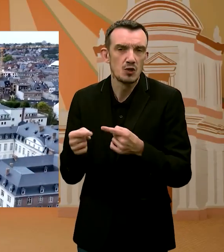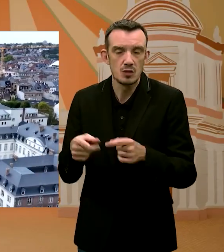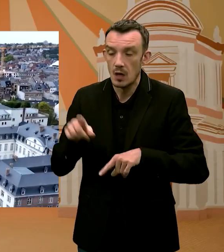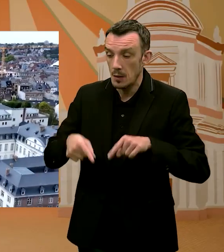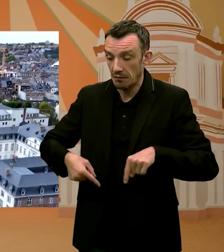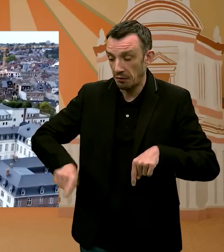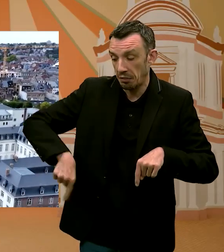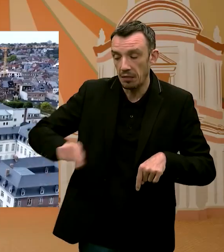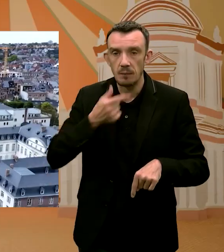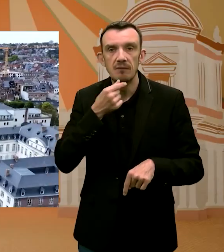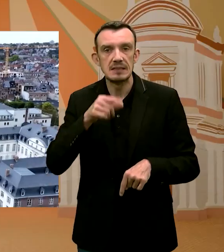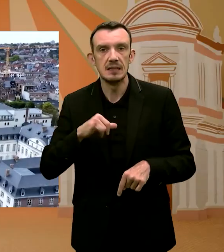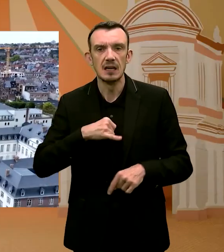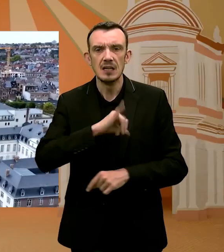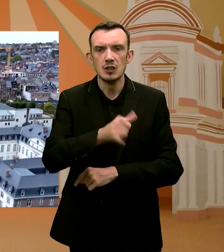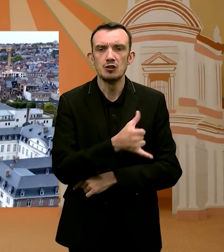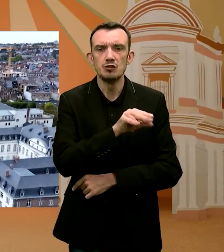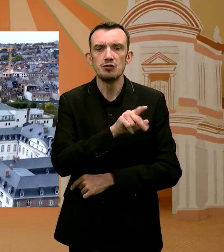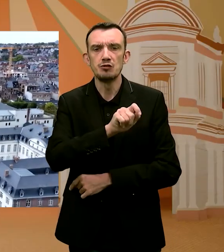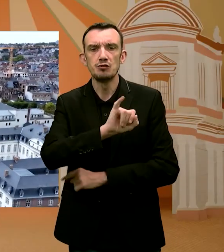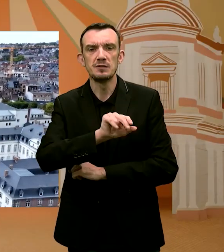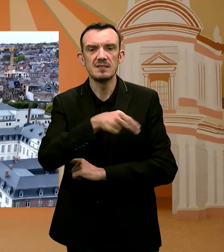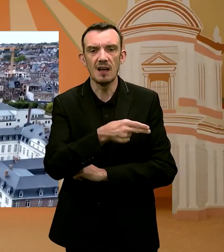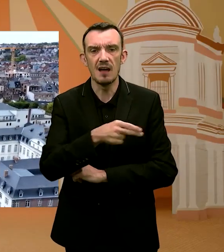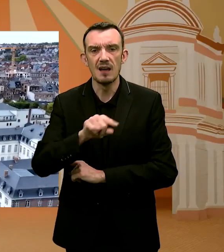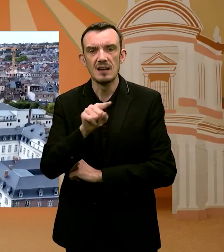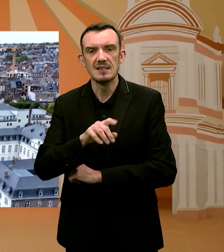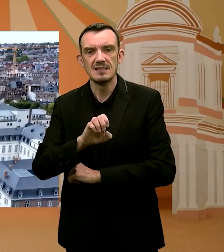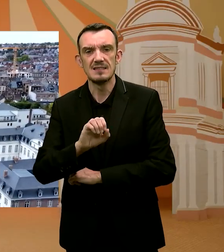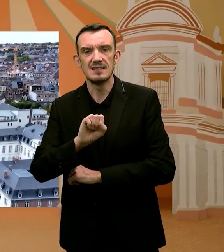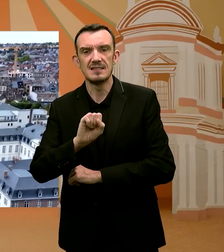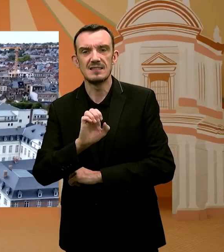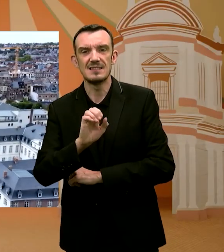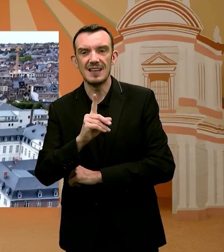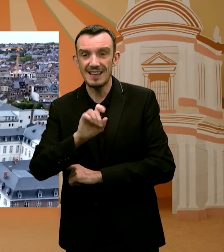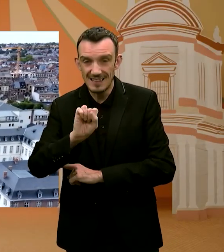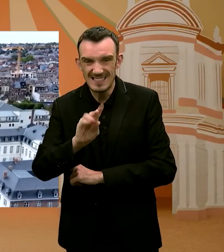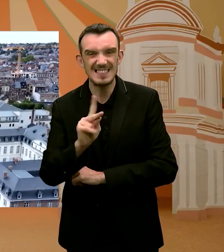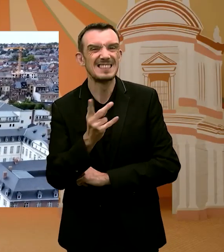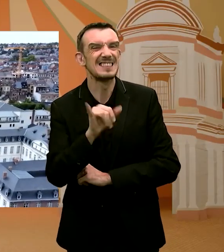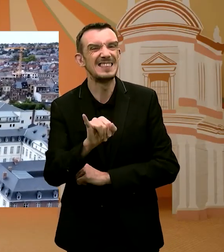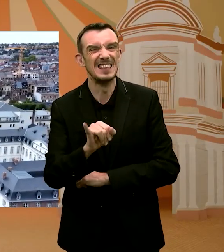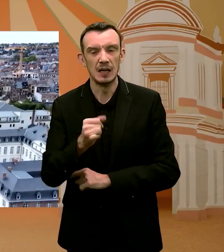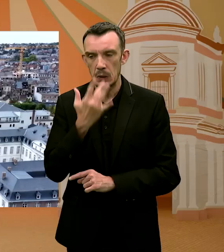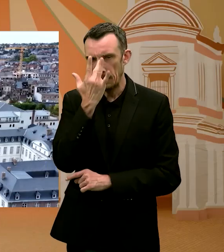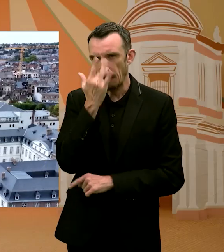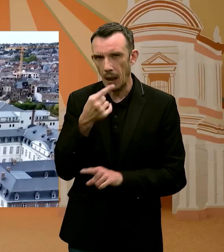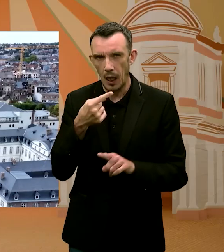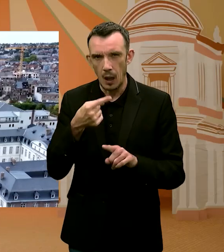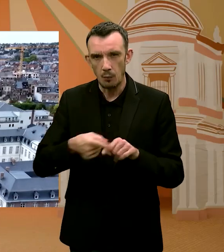lui, il est agile, mais une agilité impressionnante. Il va plus miser sur son équilibre. Voilà, il va taper avec les échasses. Ah oui, moi, c'est clair